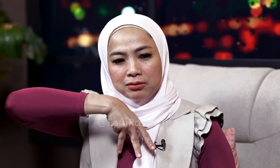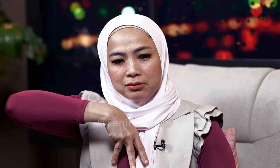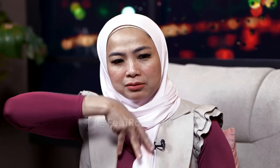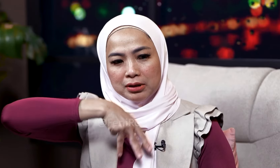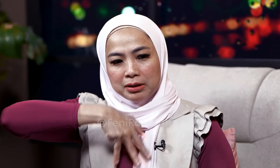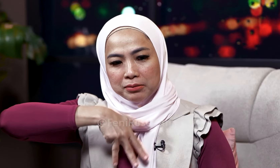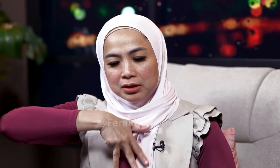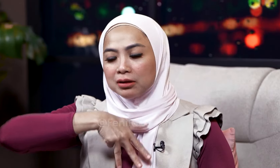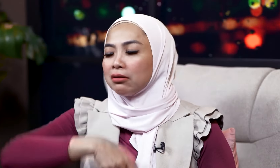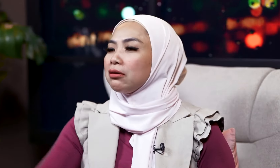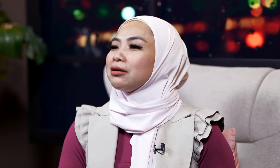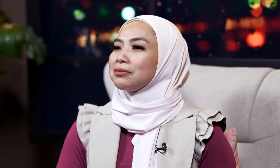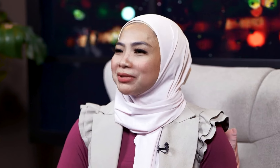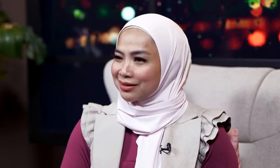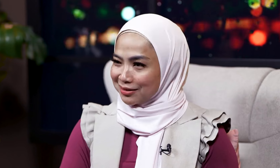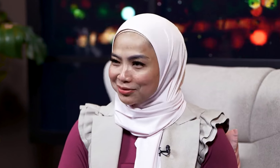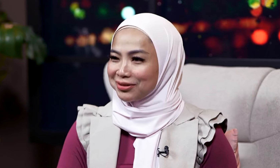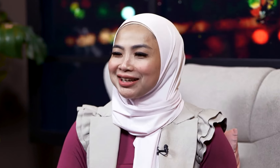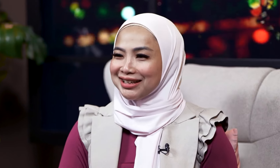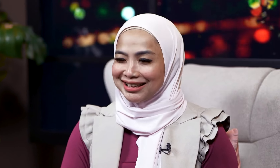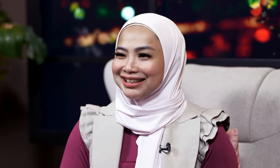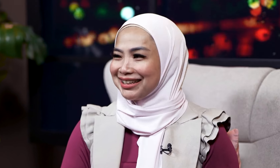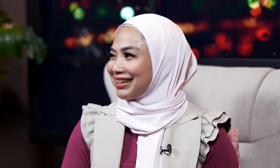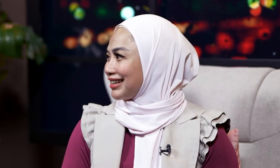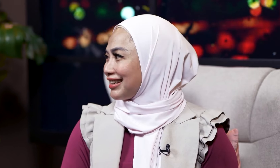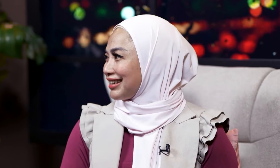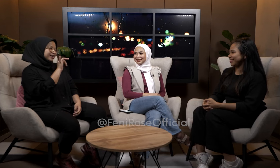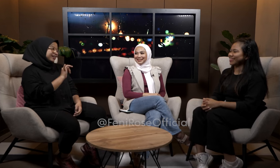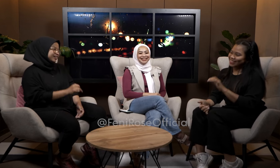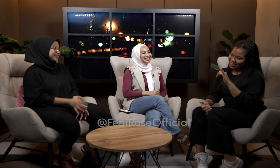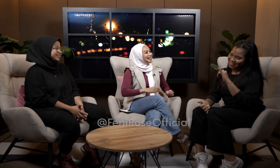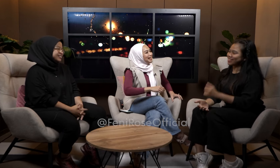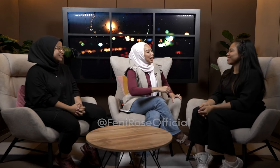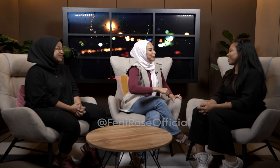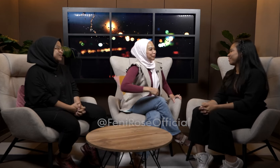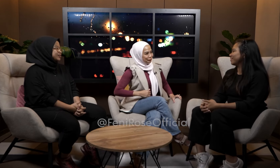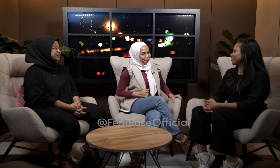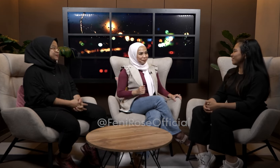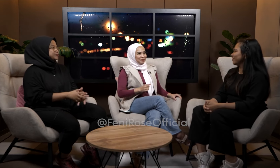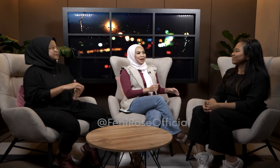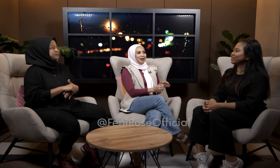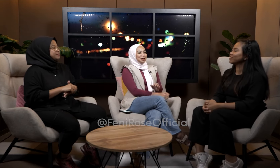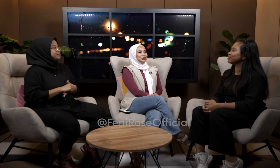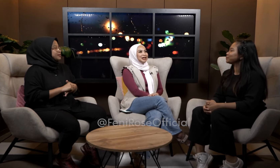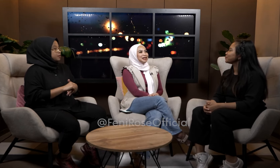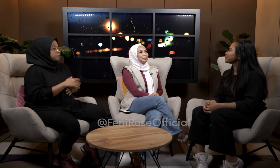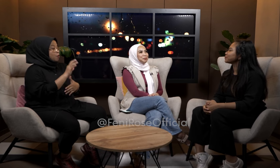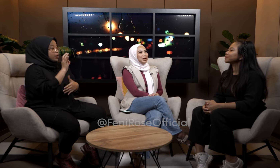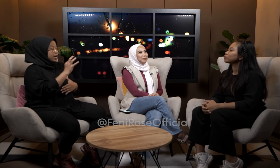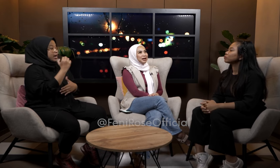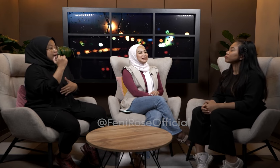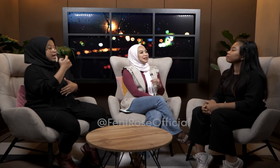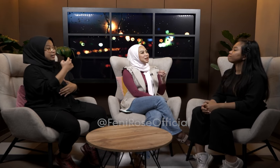m seperti itu Oh begitu ya ya ya ya nah iya betul terus kan ada beberapa istilah